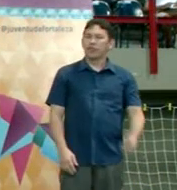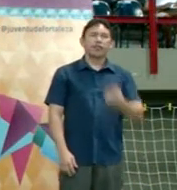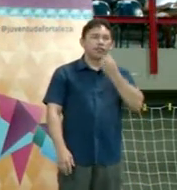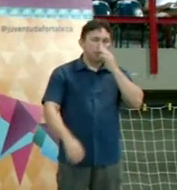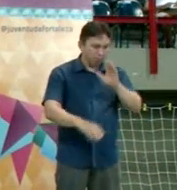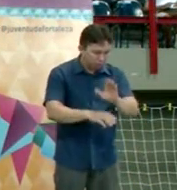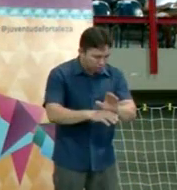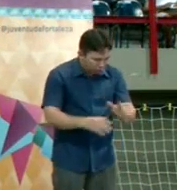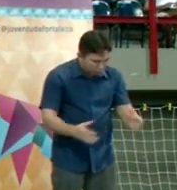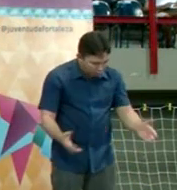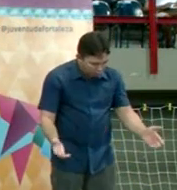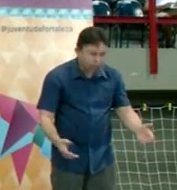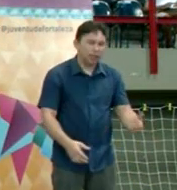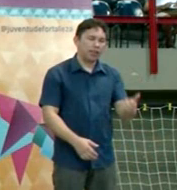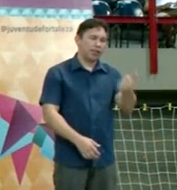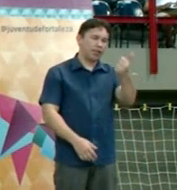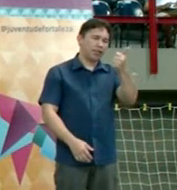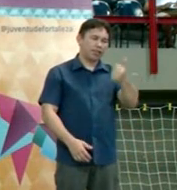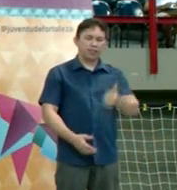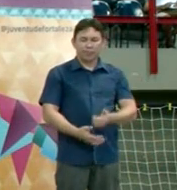Boa tarde.